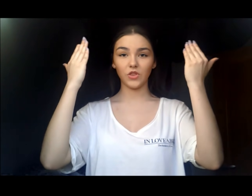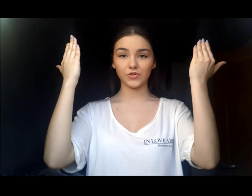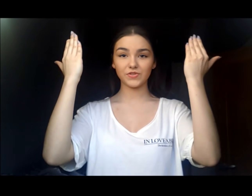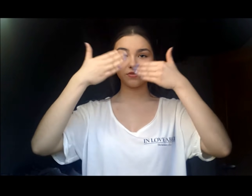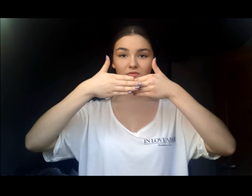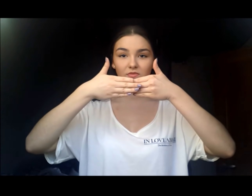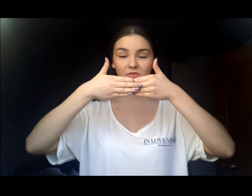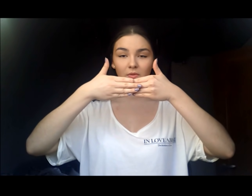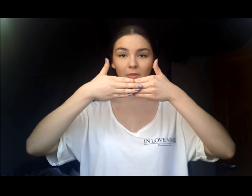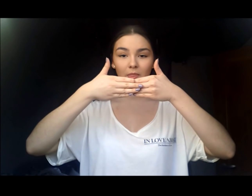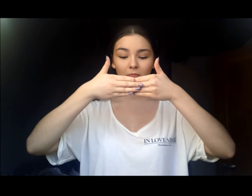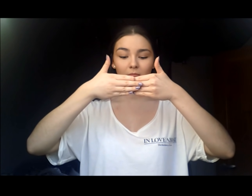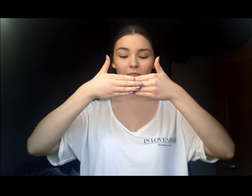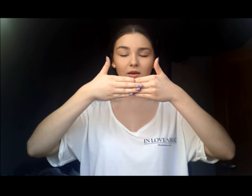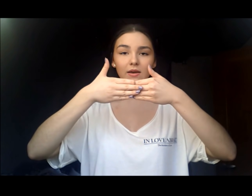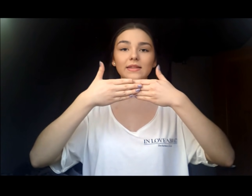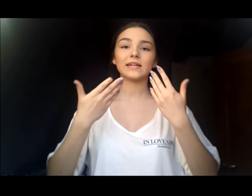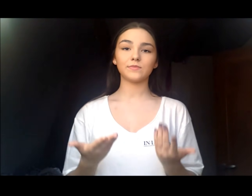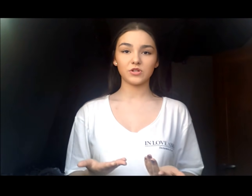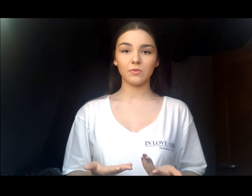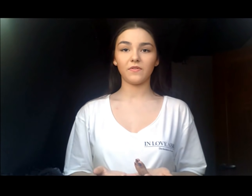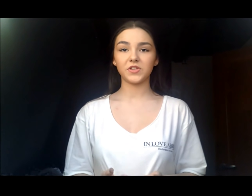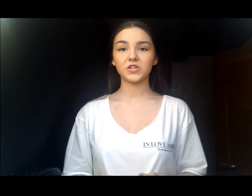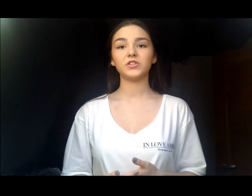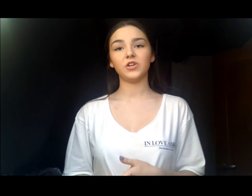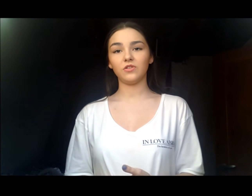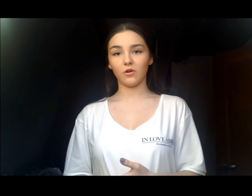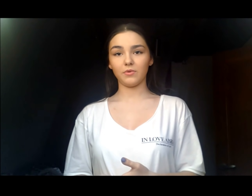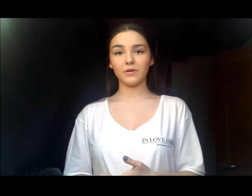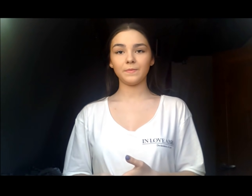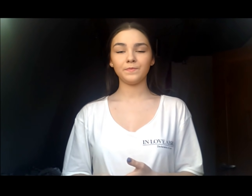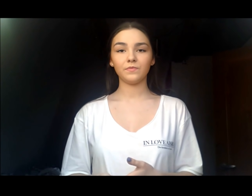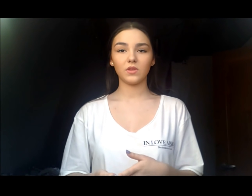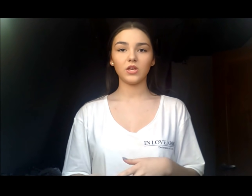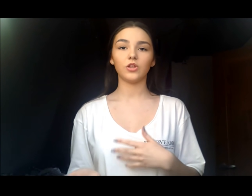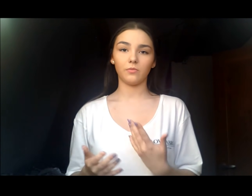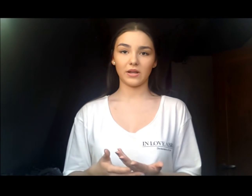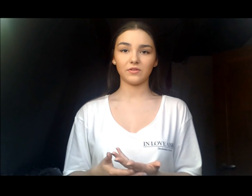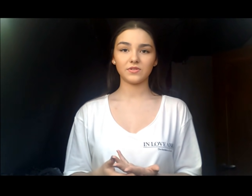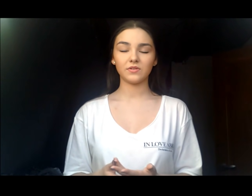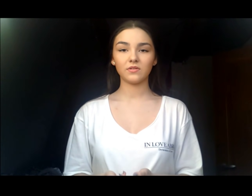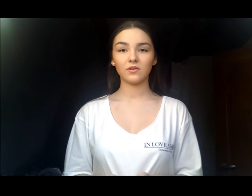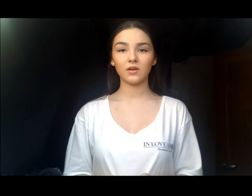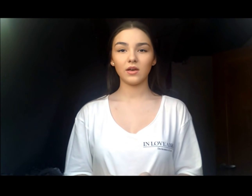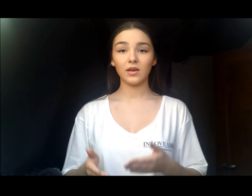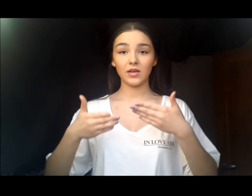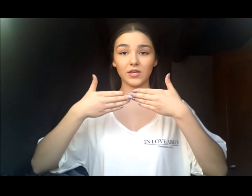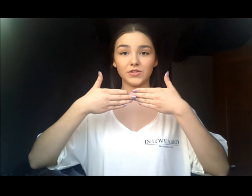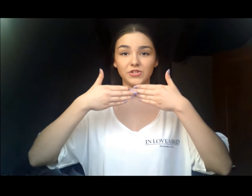noc. I teraz możemy powiedzieć dzień dobry i dobranoc.